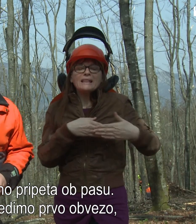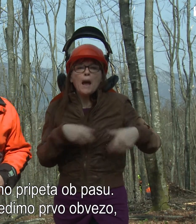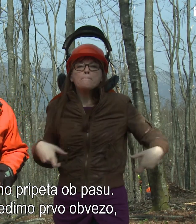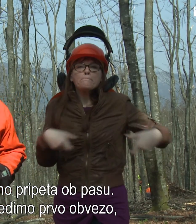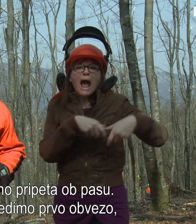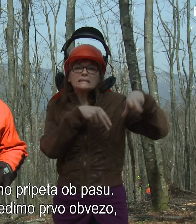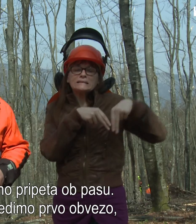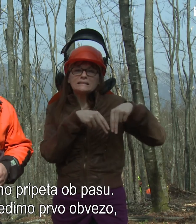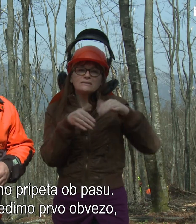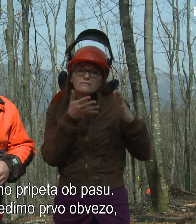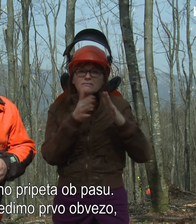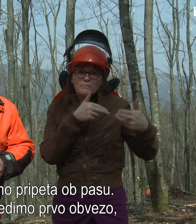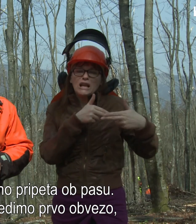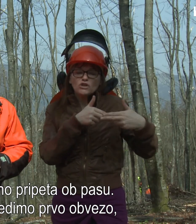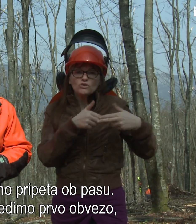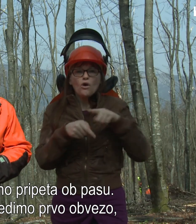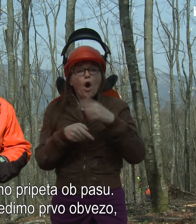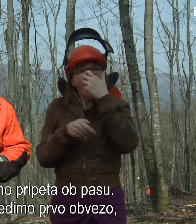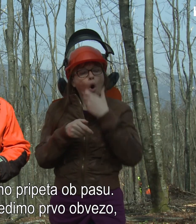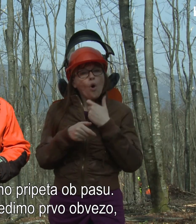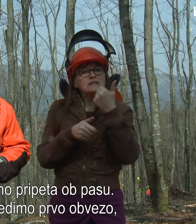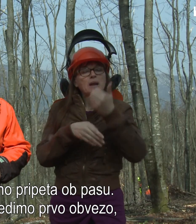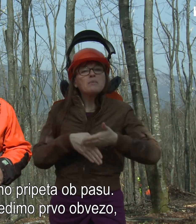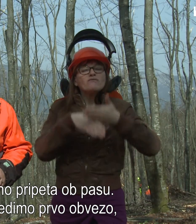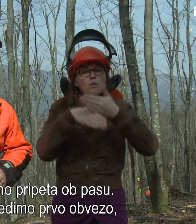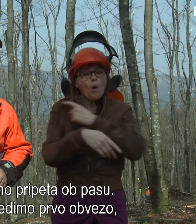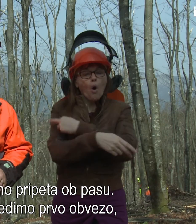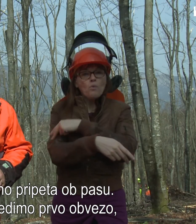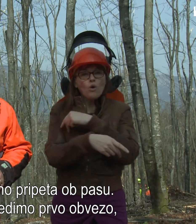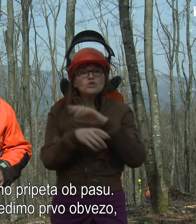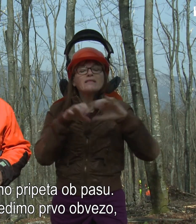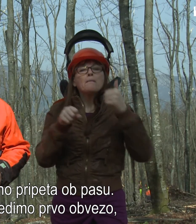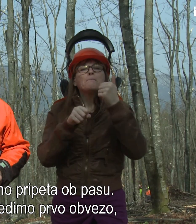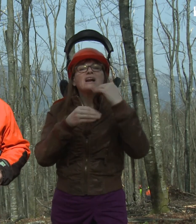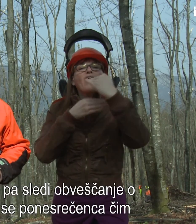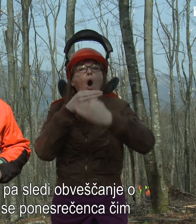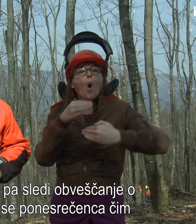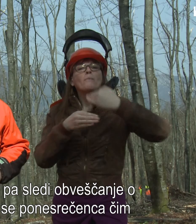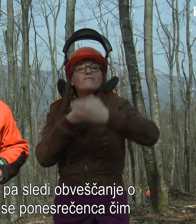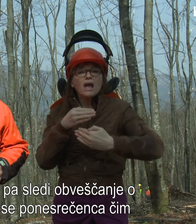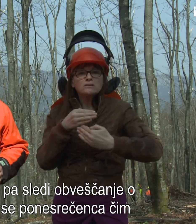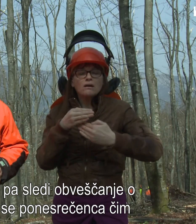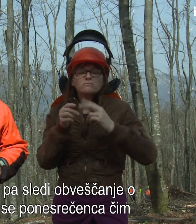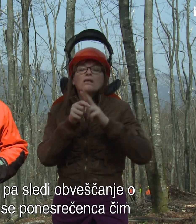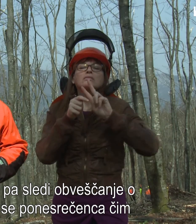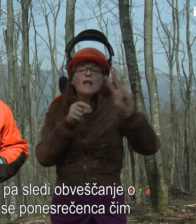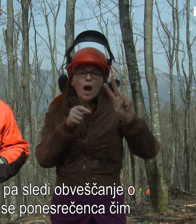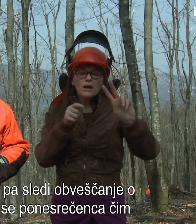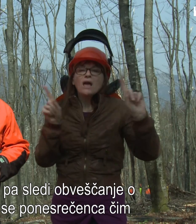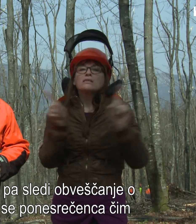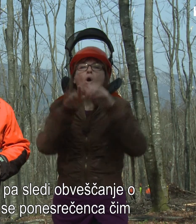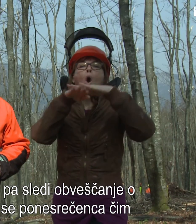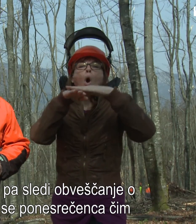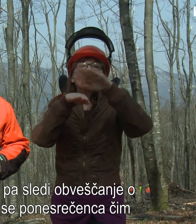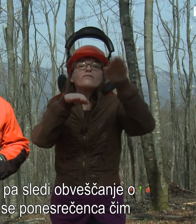pasu, ne? In s to osebno prvo pomočjo pač naredimo prvo obvezo. Jasno, takoj naprej potem sledi